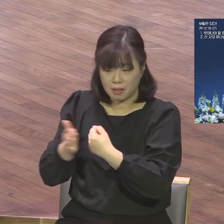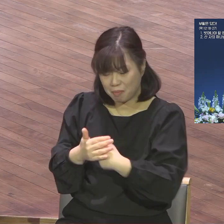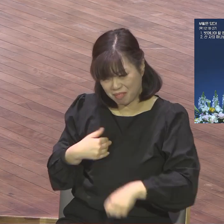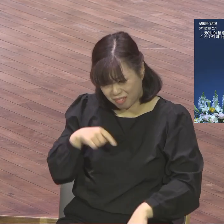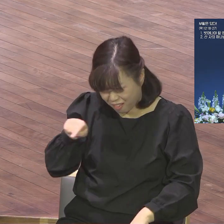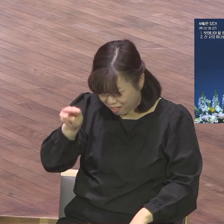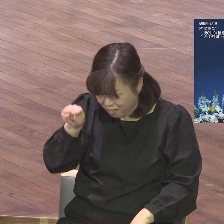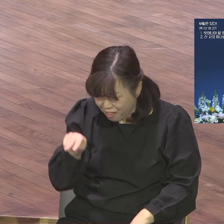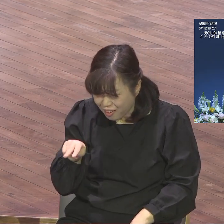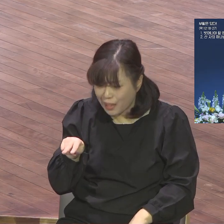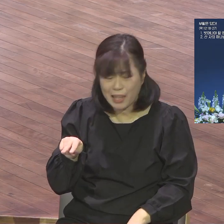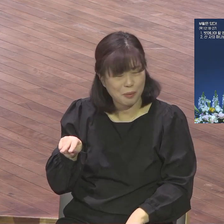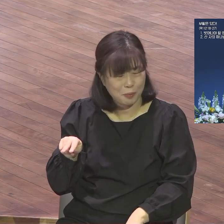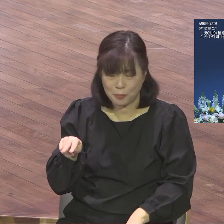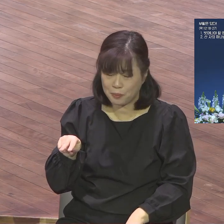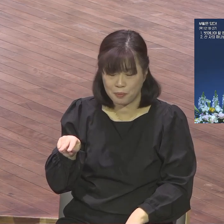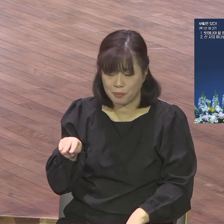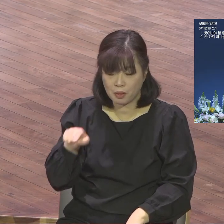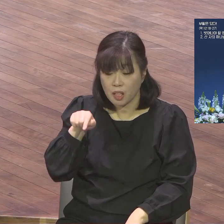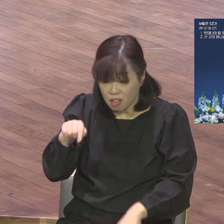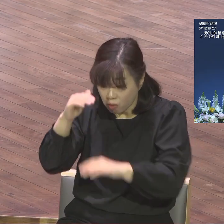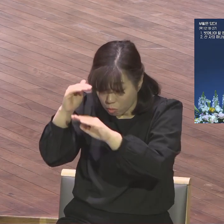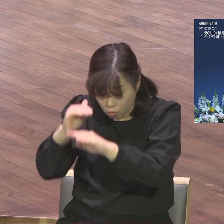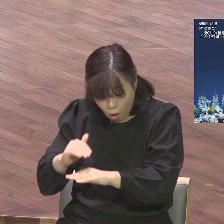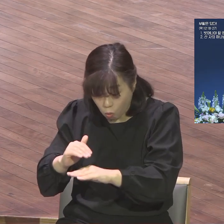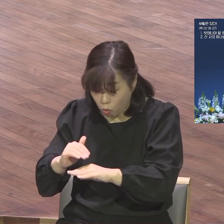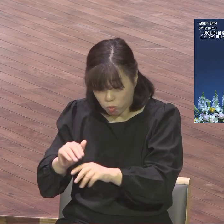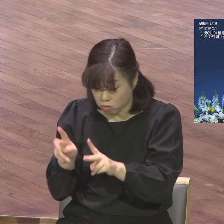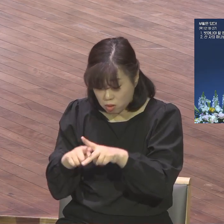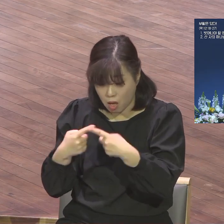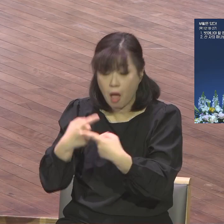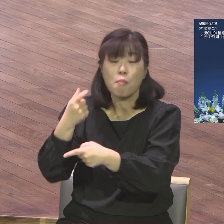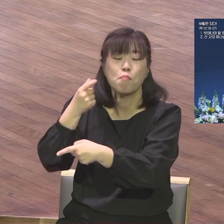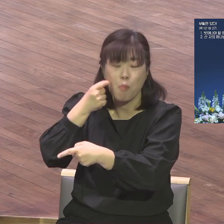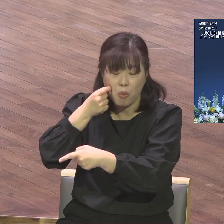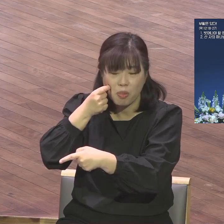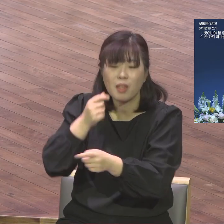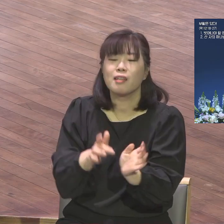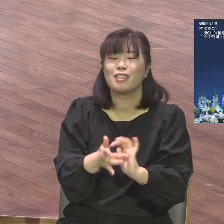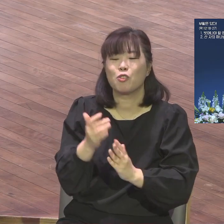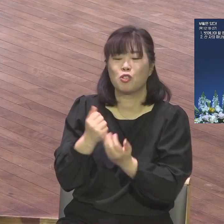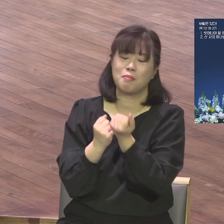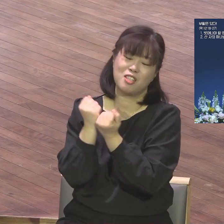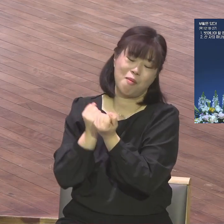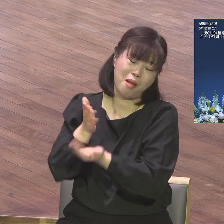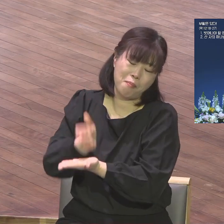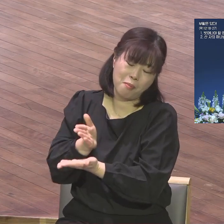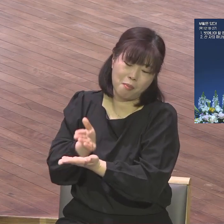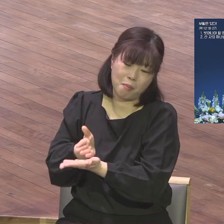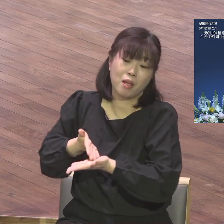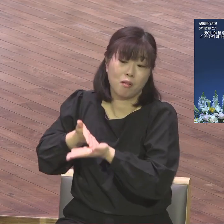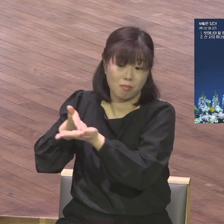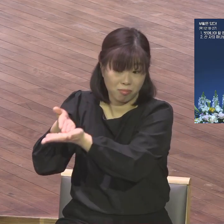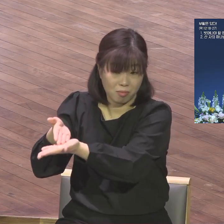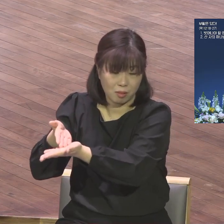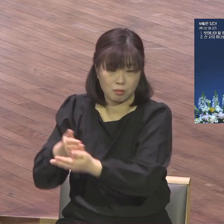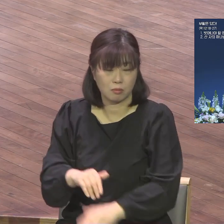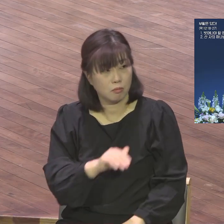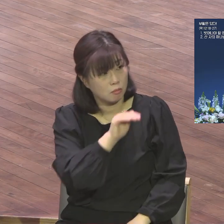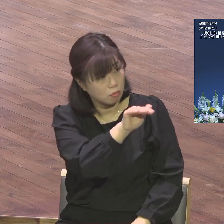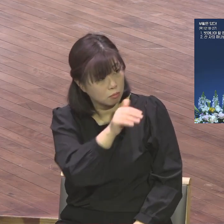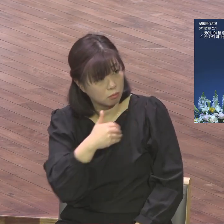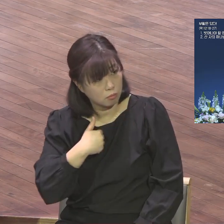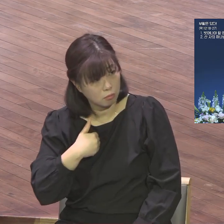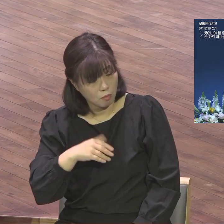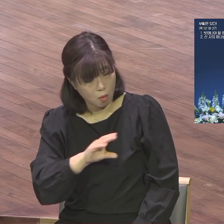믿지 않는 대표적인 이유가 뭐냐? 모세오경 속에 이 부활에 대한 이야기가 없다는 것입니다. 그런데